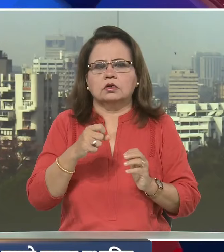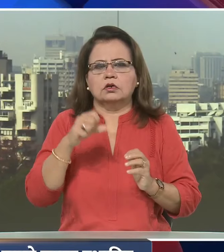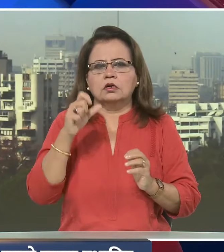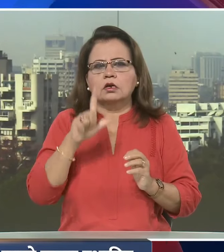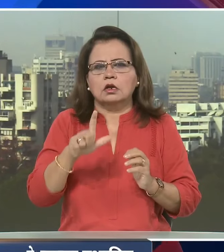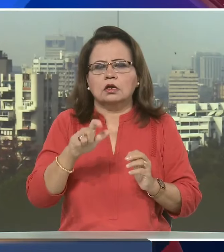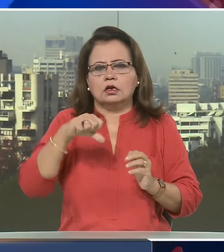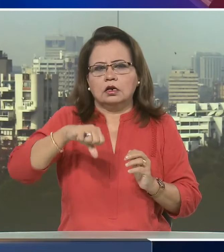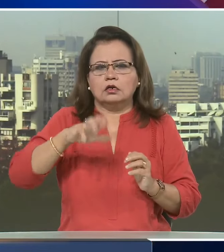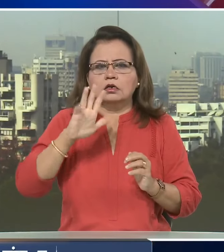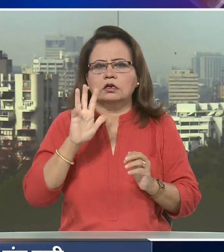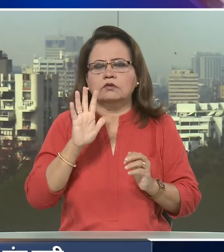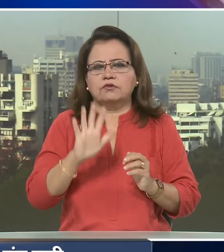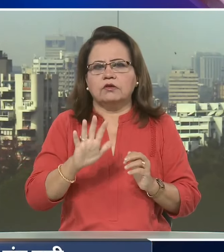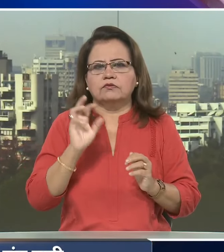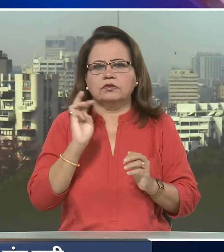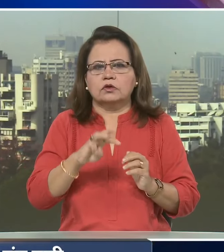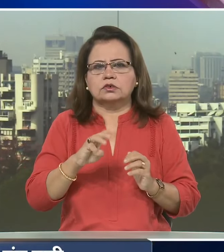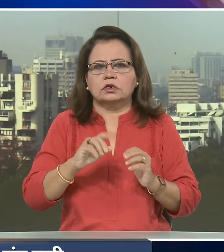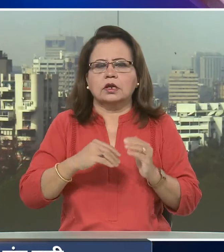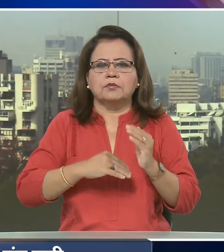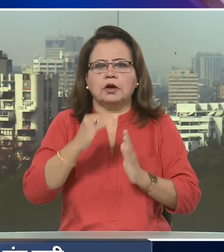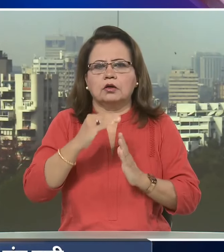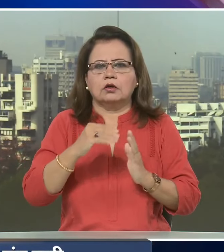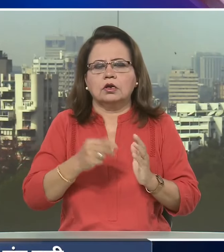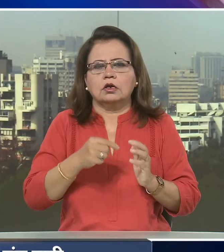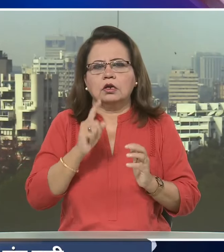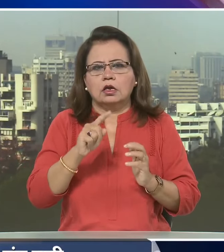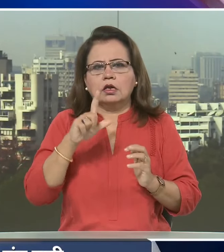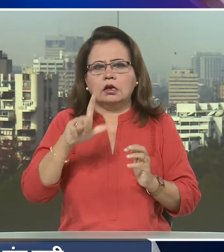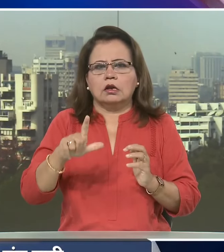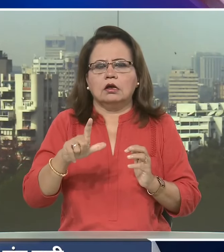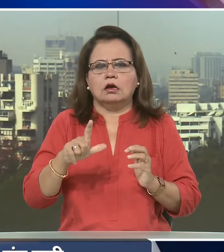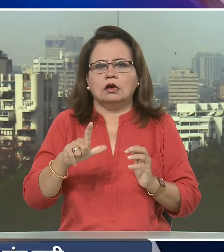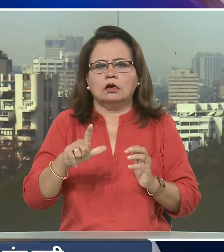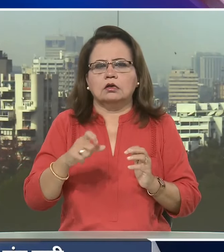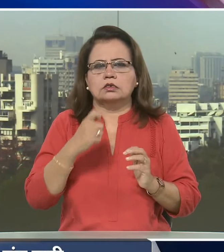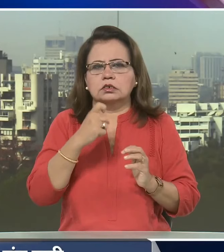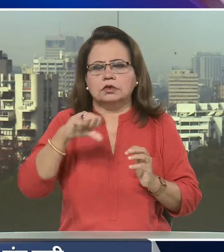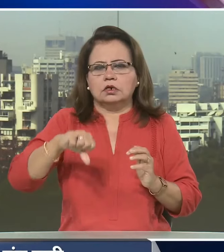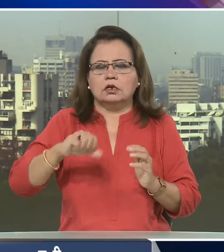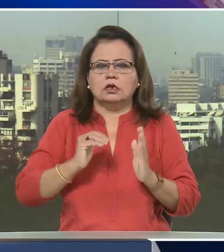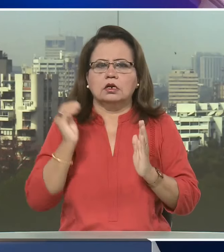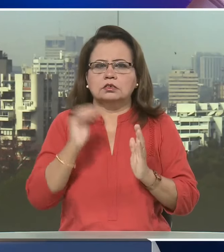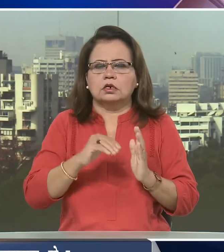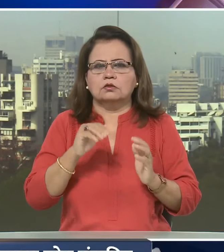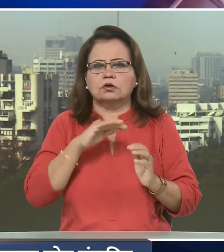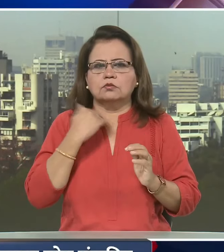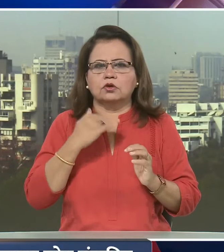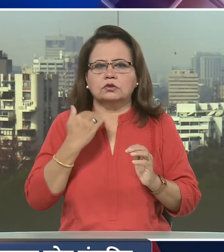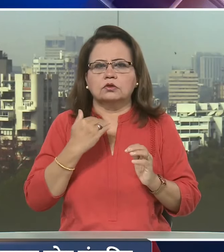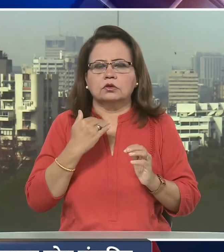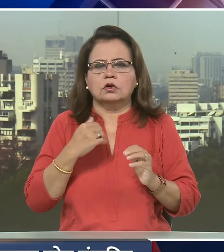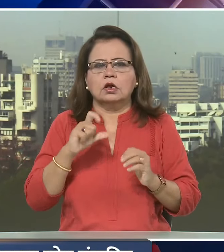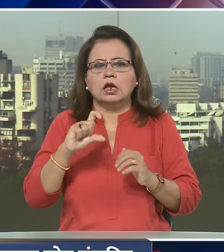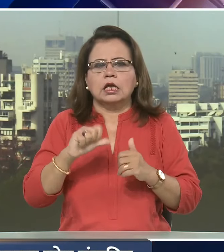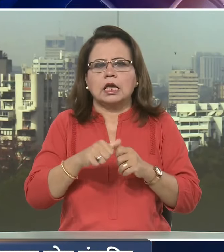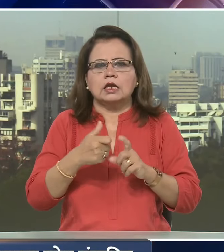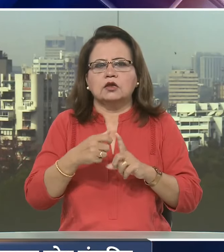57,95,000 के पार हो गए हैं। वहीं अब तक 1,79,000 से ज्यादा लोगों की मौत हो चुकी है।